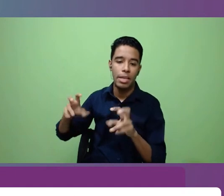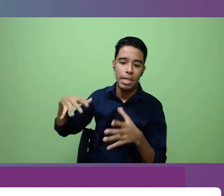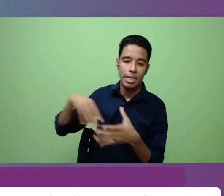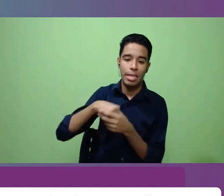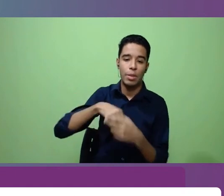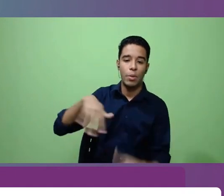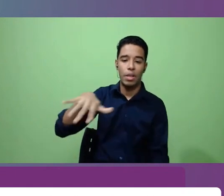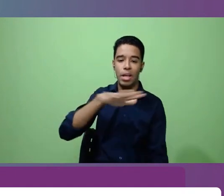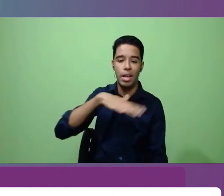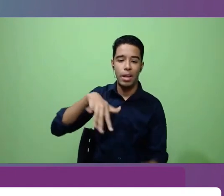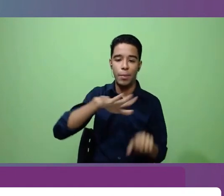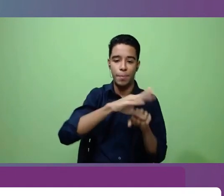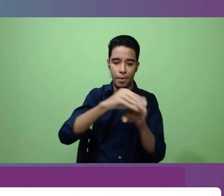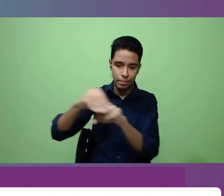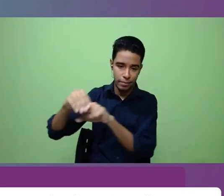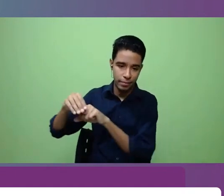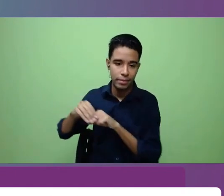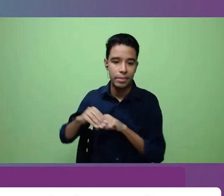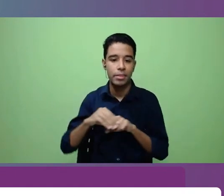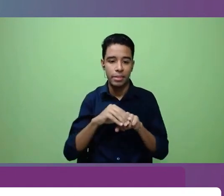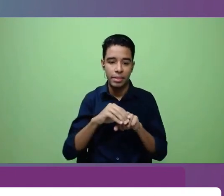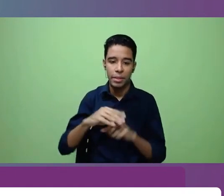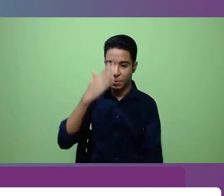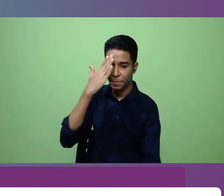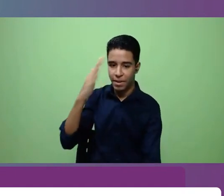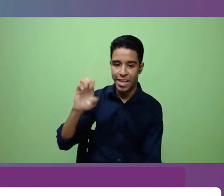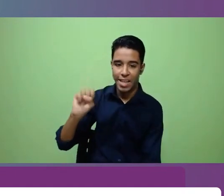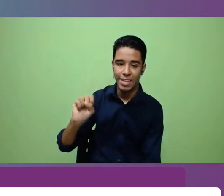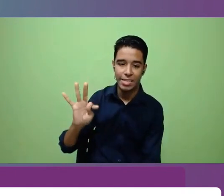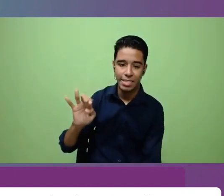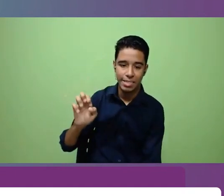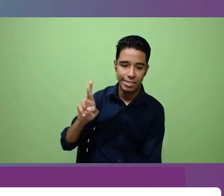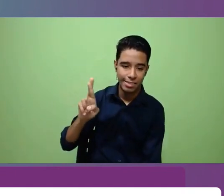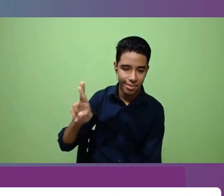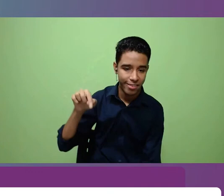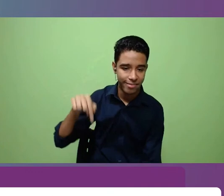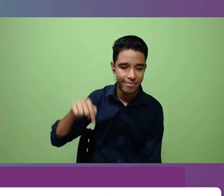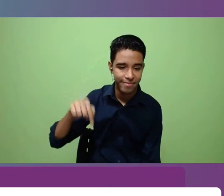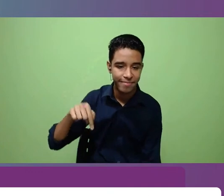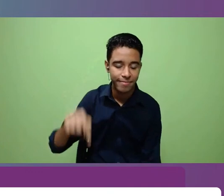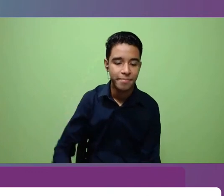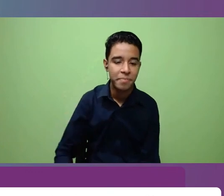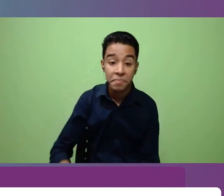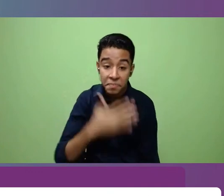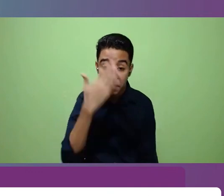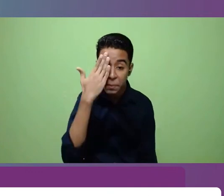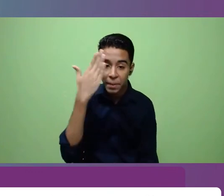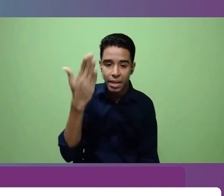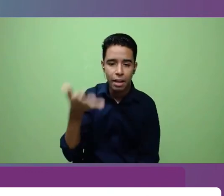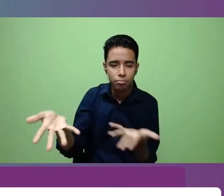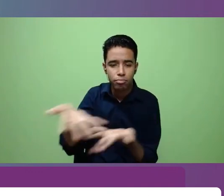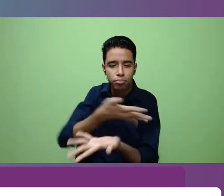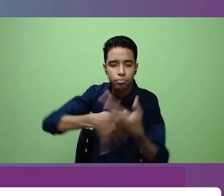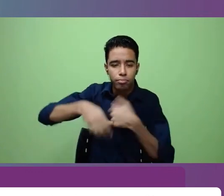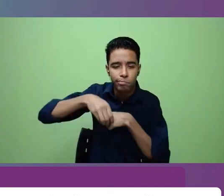Esther. Olha, eu aqui sempre aprendendo com você. Obrigada por compartilhar seus conhecimentos conosco. Eu que fico muito feliz de